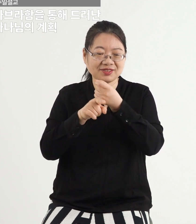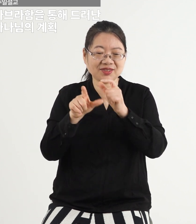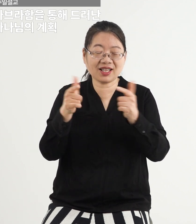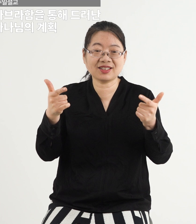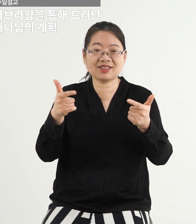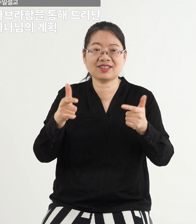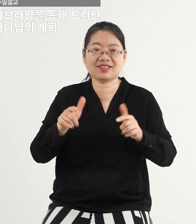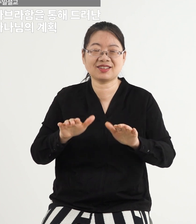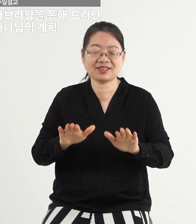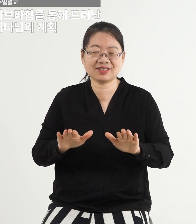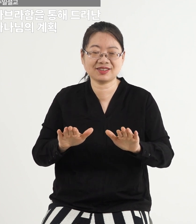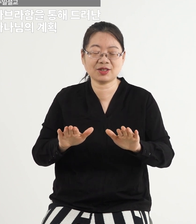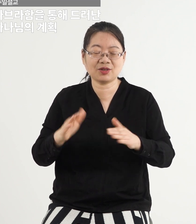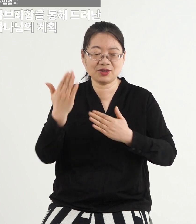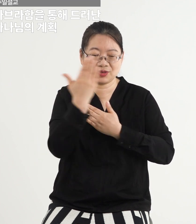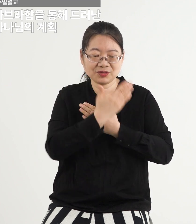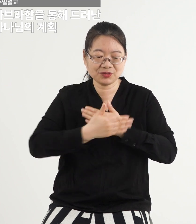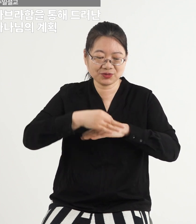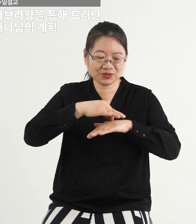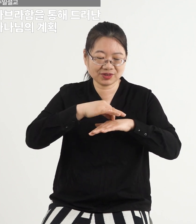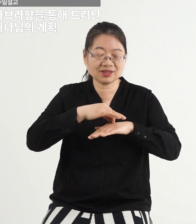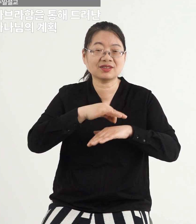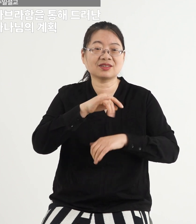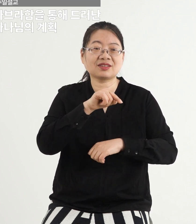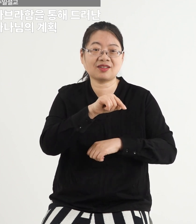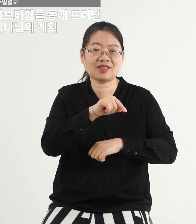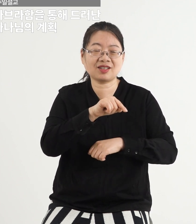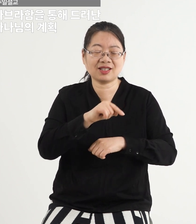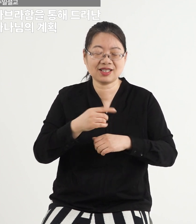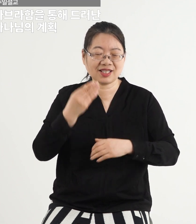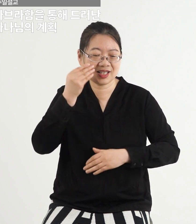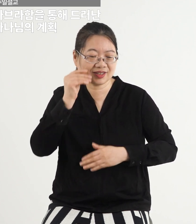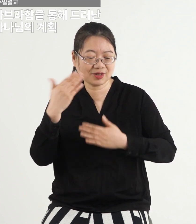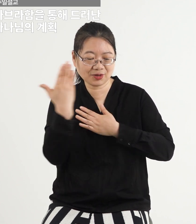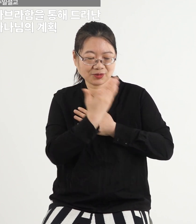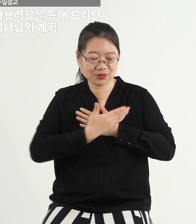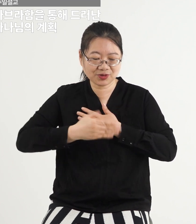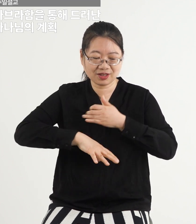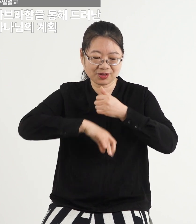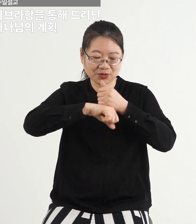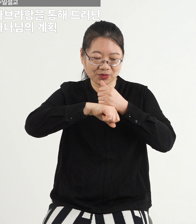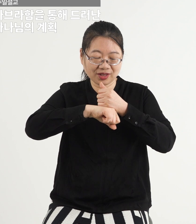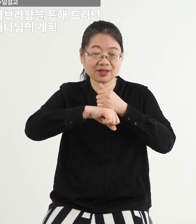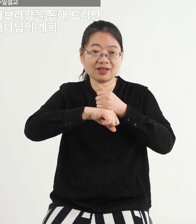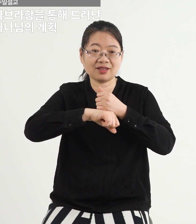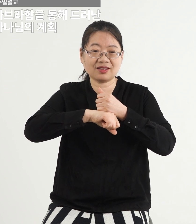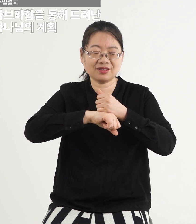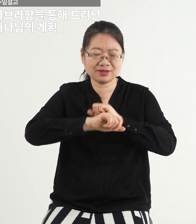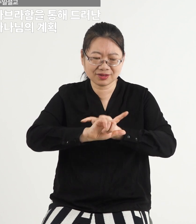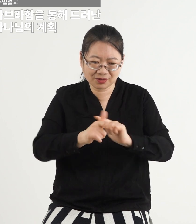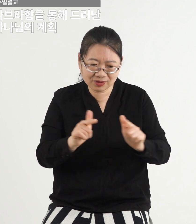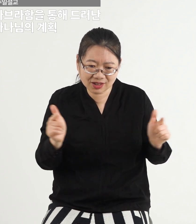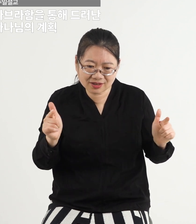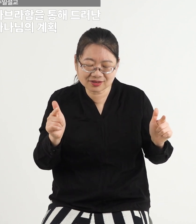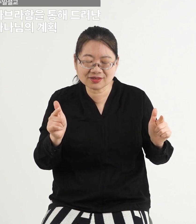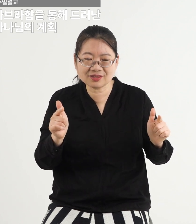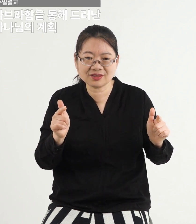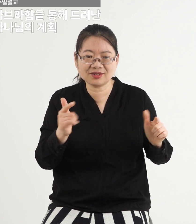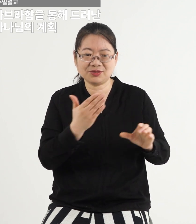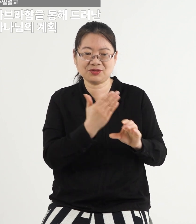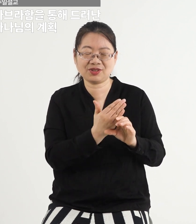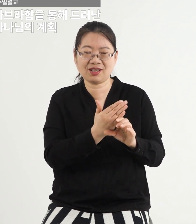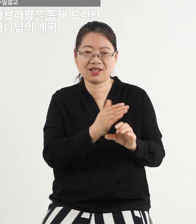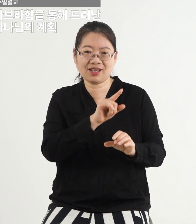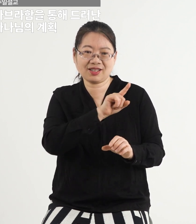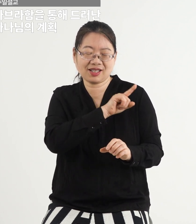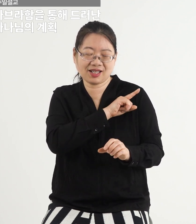아니고 여기서는 육의 것들, 익숙한 육의 것들을 가장 어려운 게